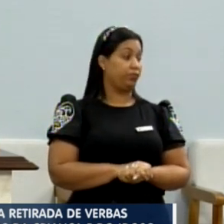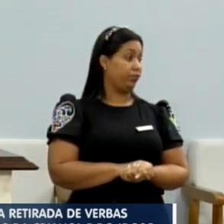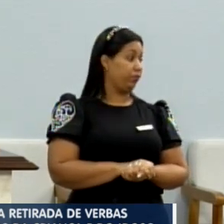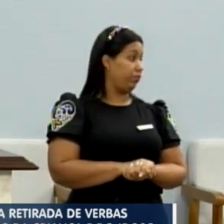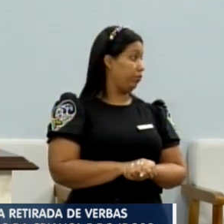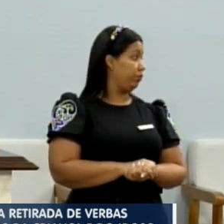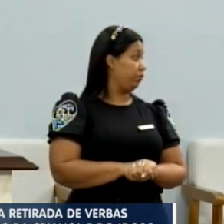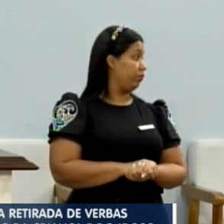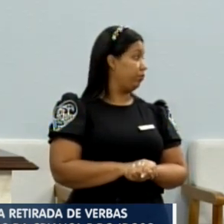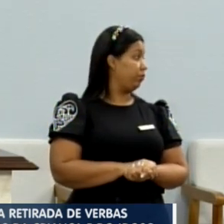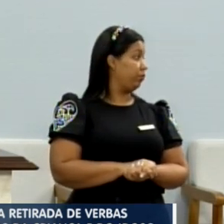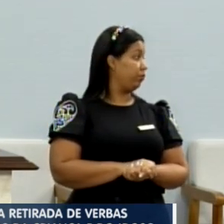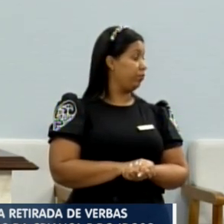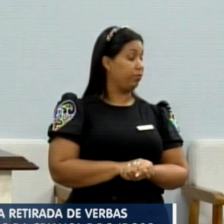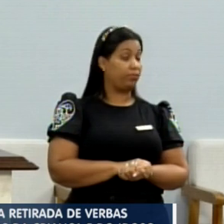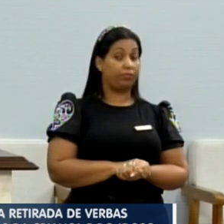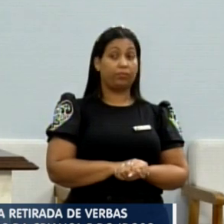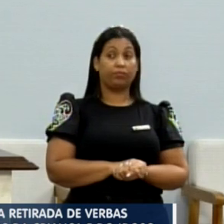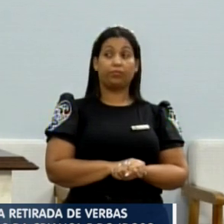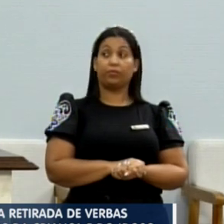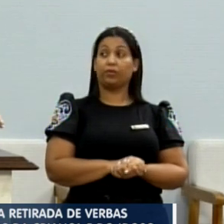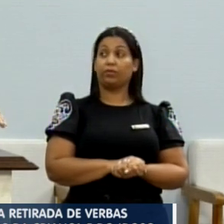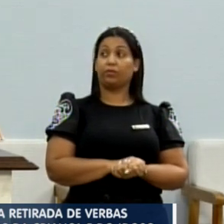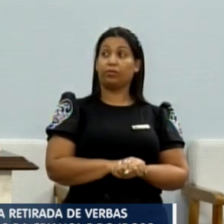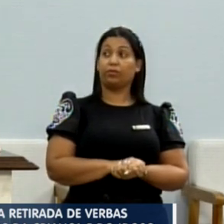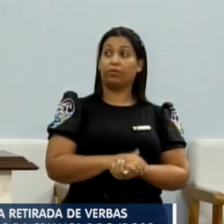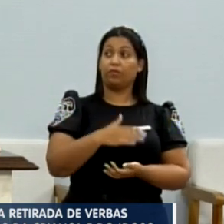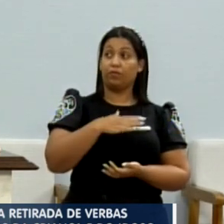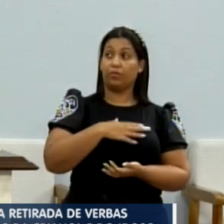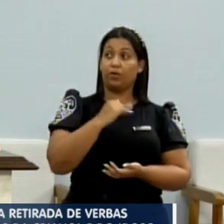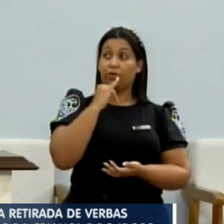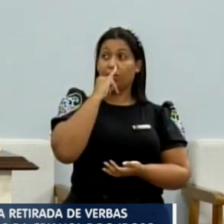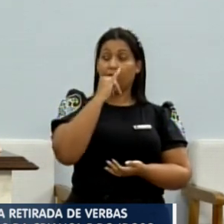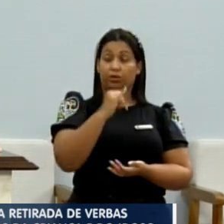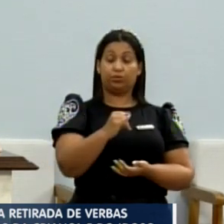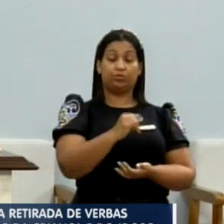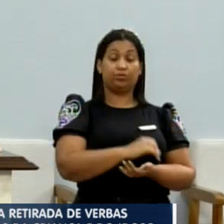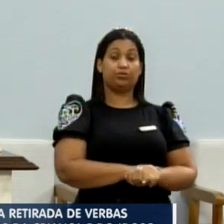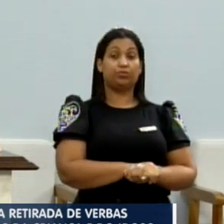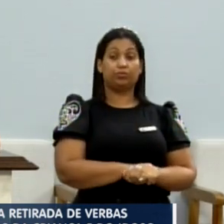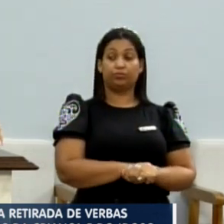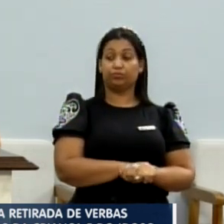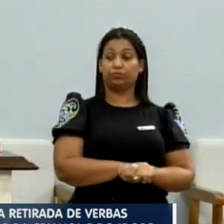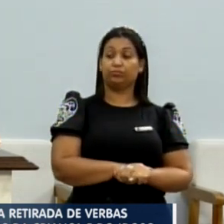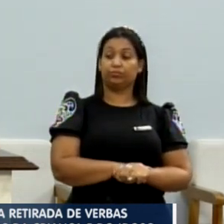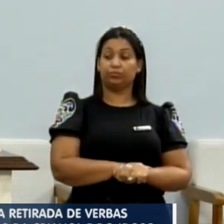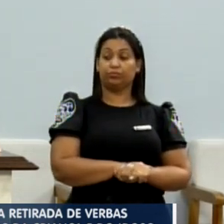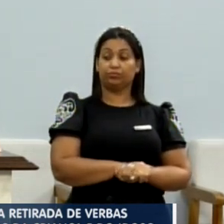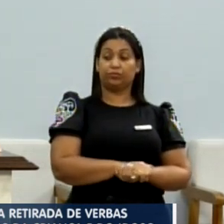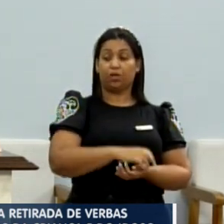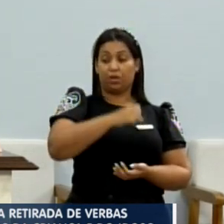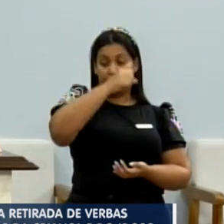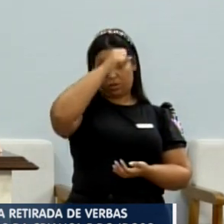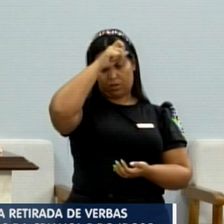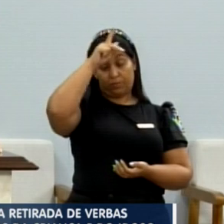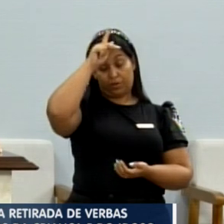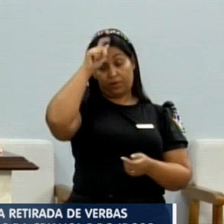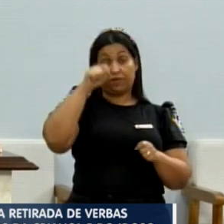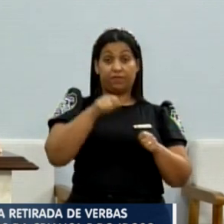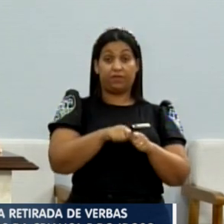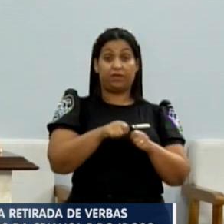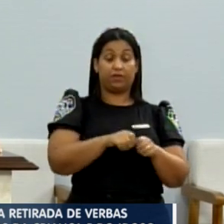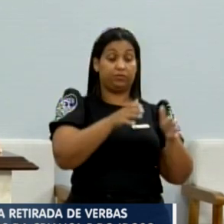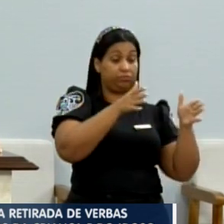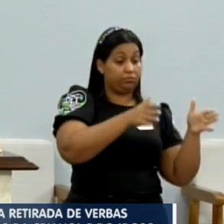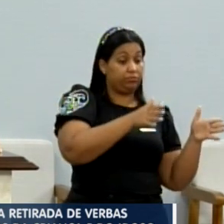erro Houve um erro fica aqui o meu registro a prefeitura fez em dois turnos de